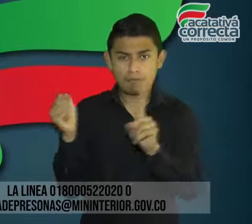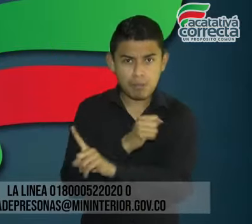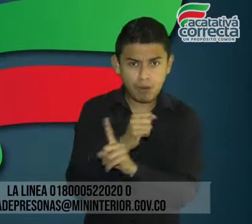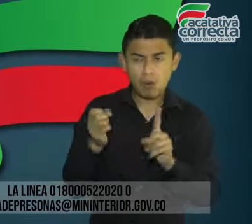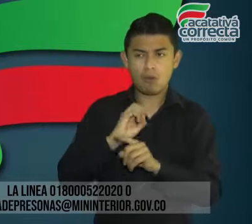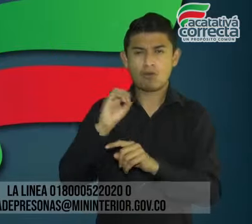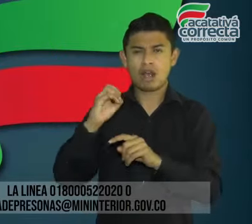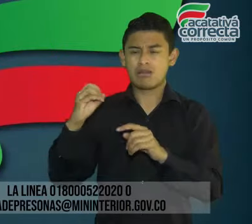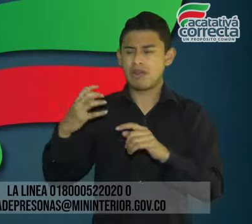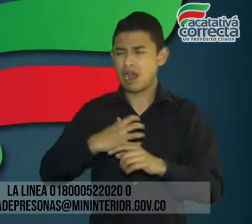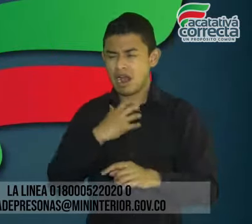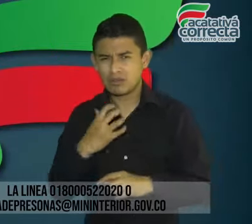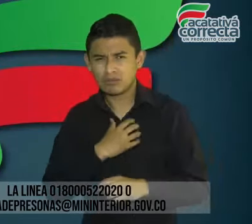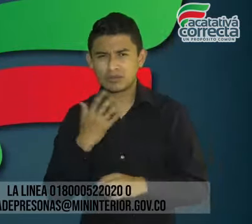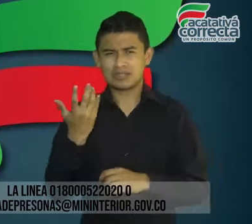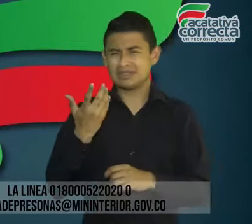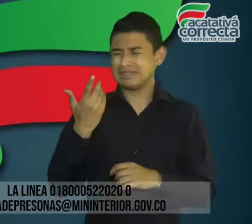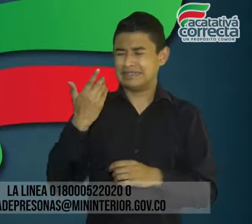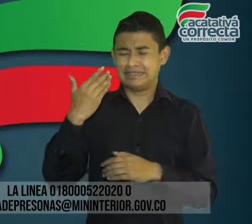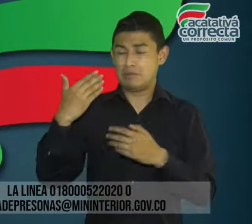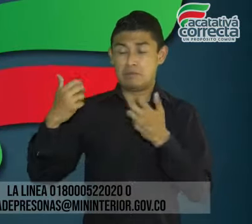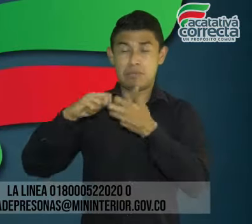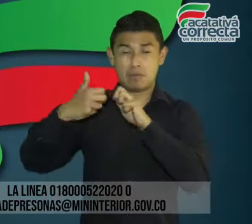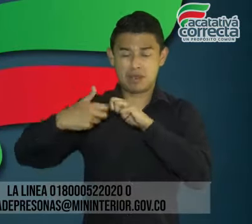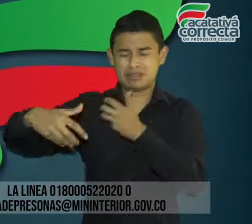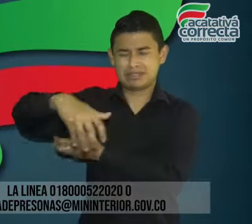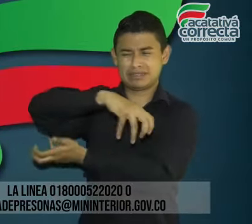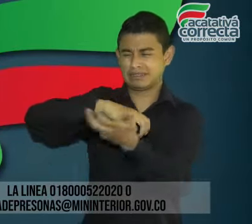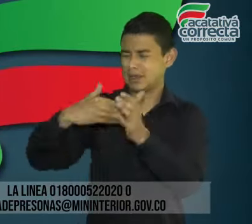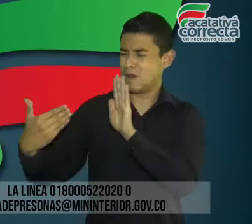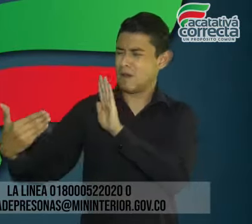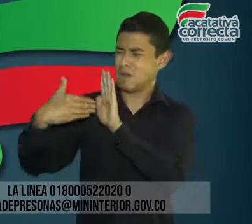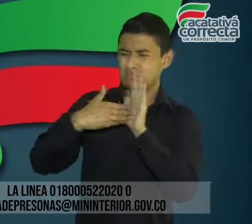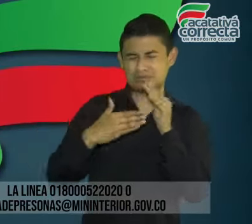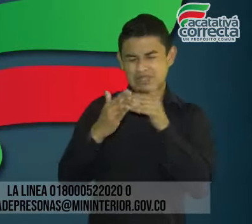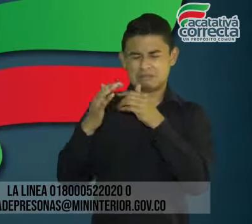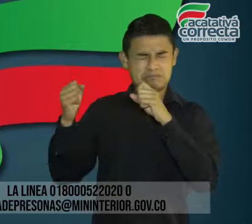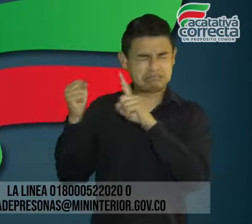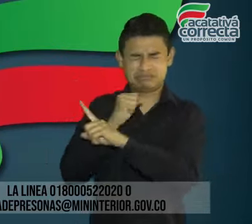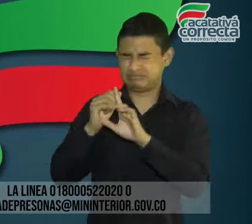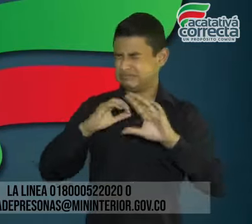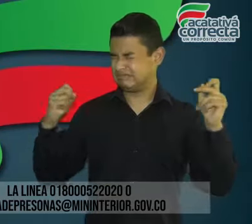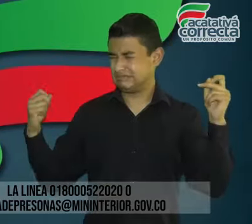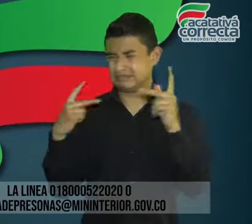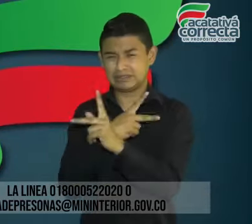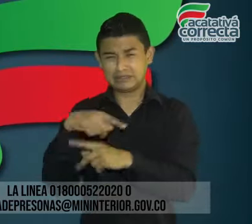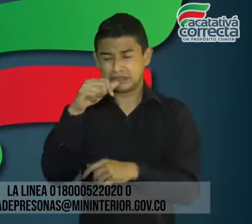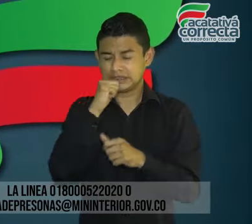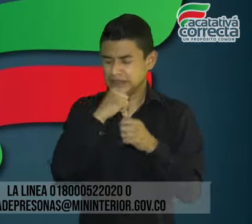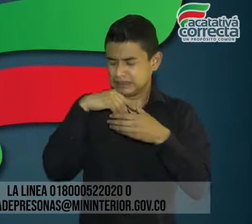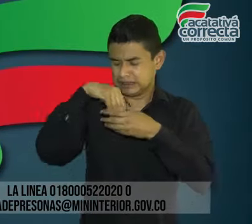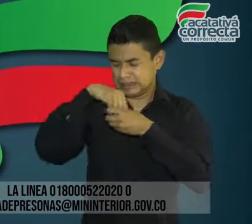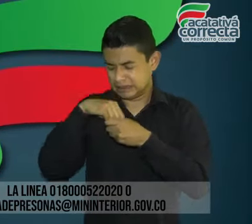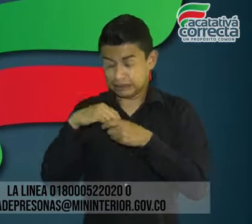lineatratadepersonas.mininterior.gov.co La vida no tiene precio